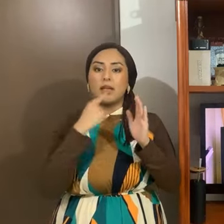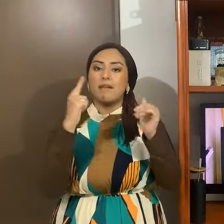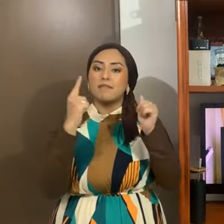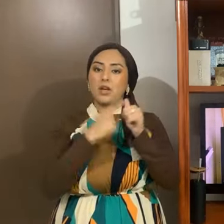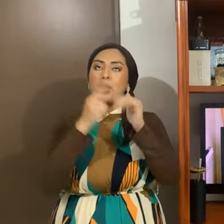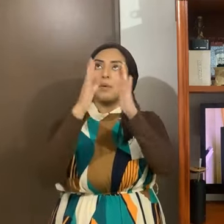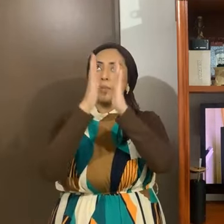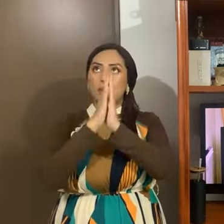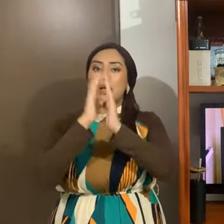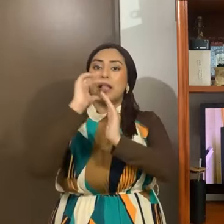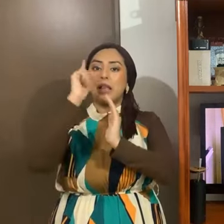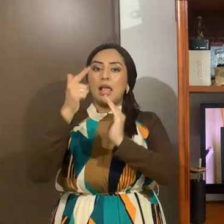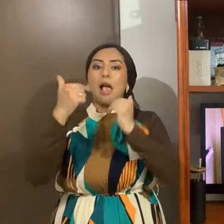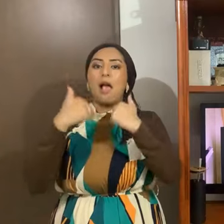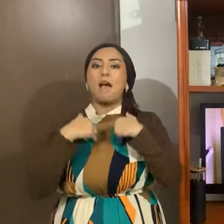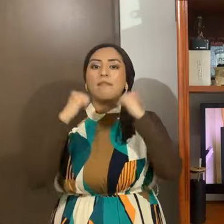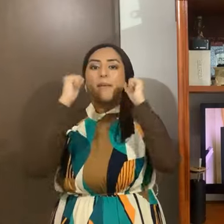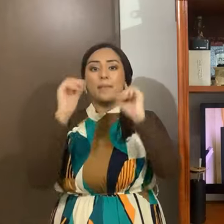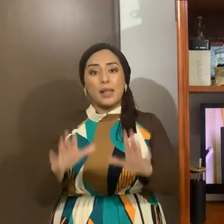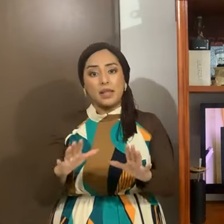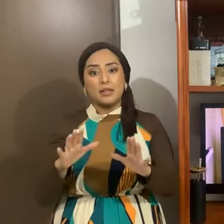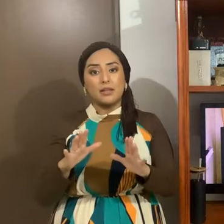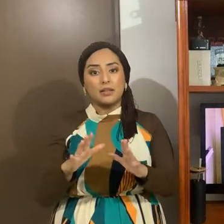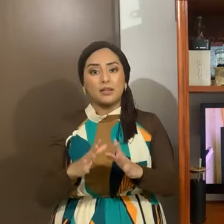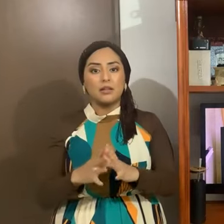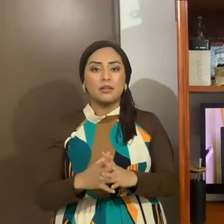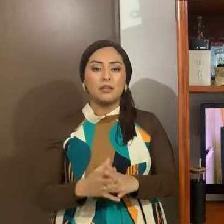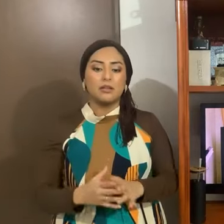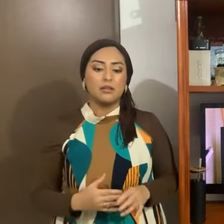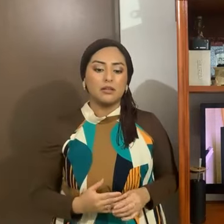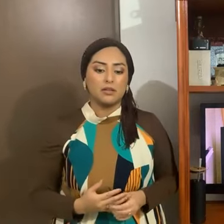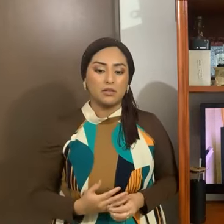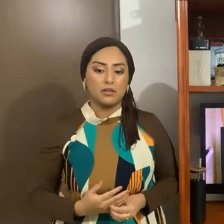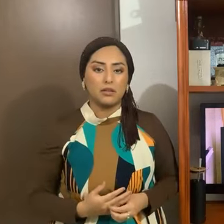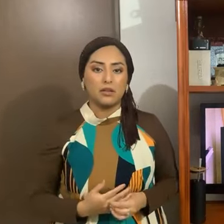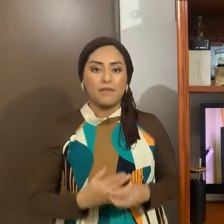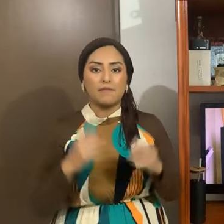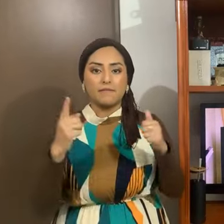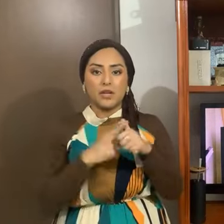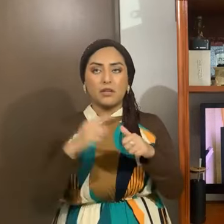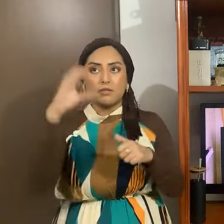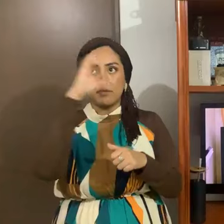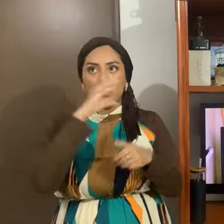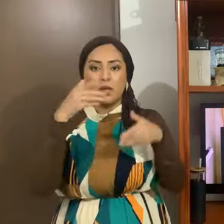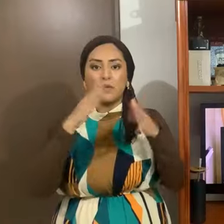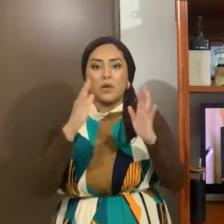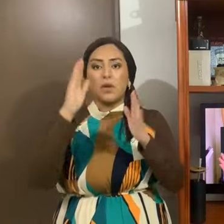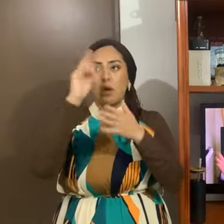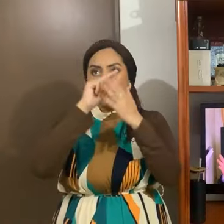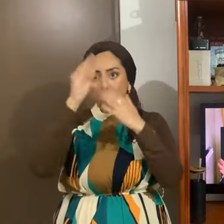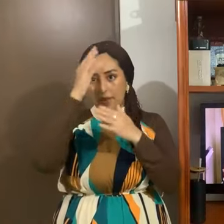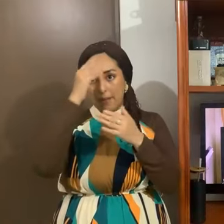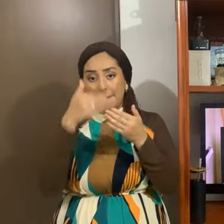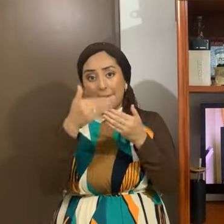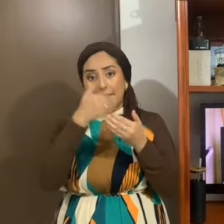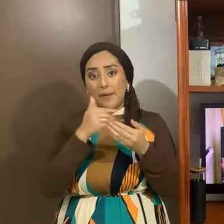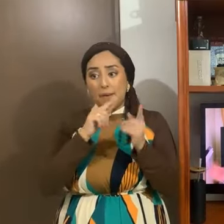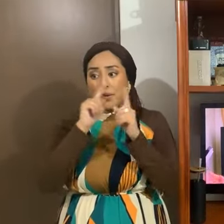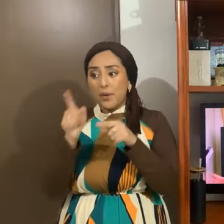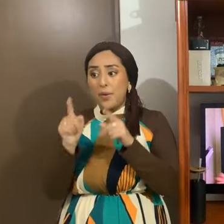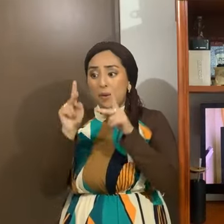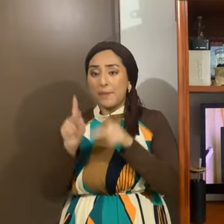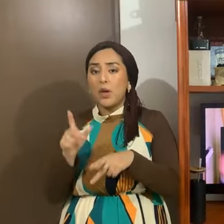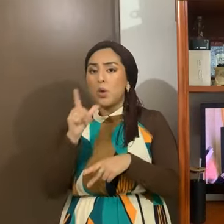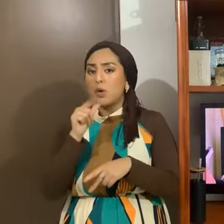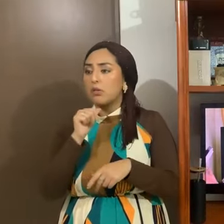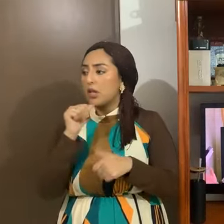oramos tendremos bendición. Porque antes de tomar una decisión vamos a buscar la dirección del Eterno. Porque antes de ir con la gente que